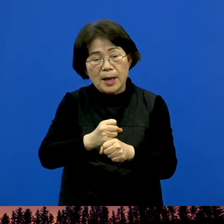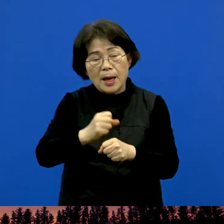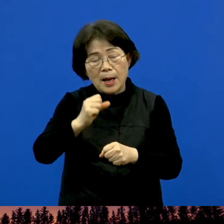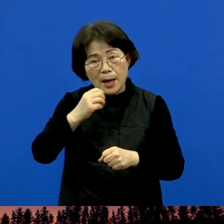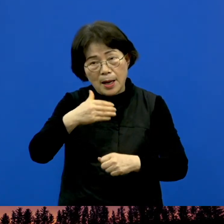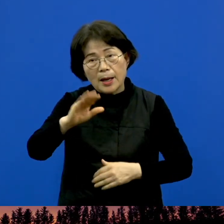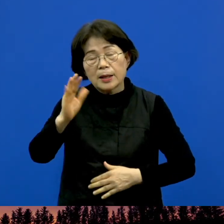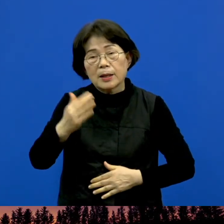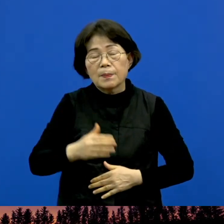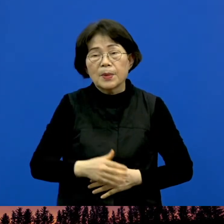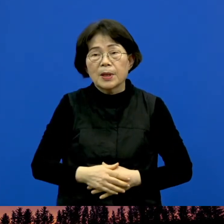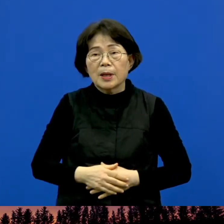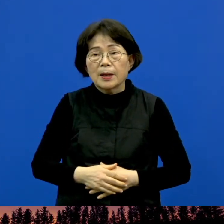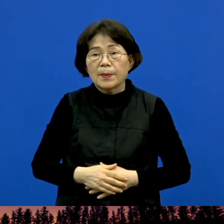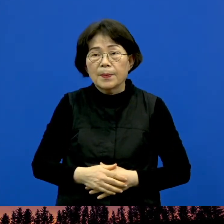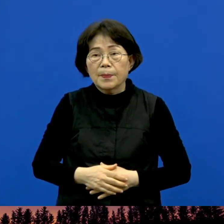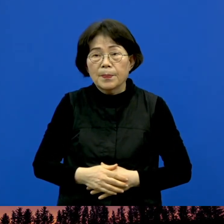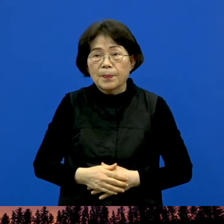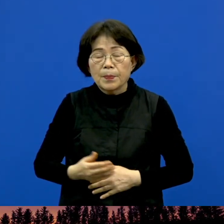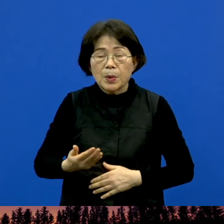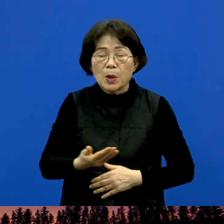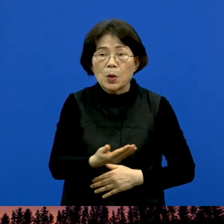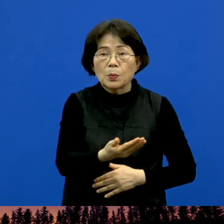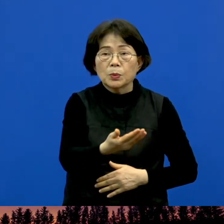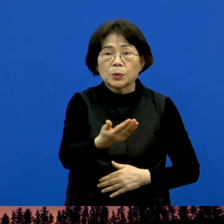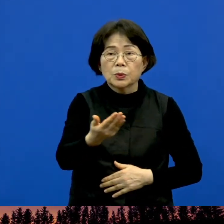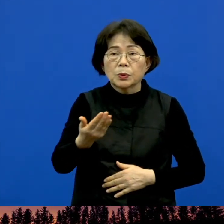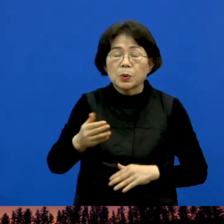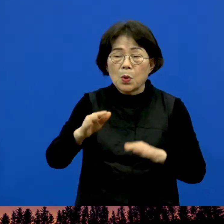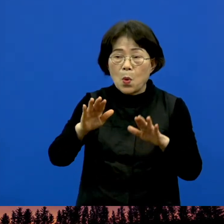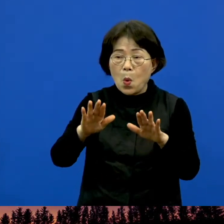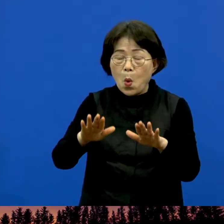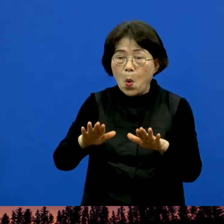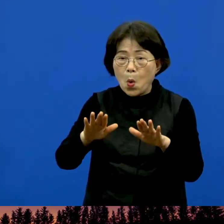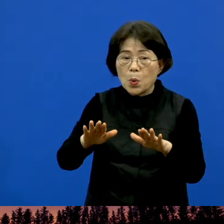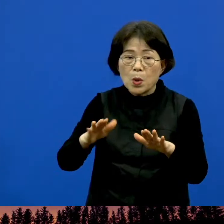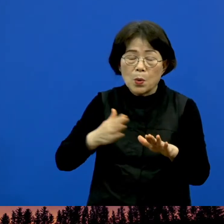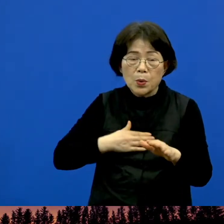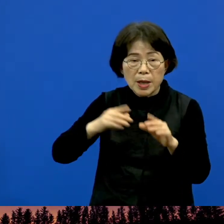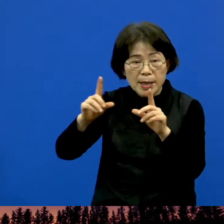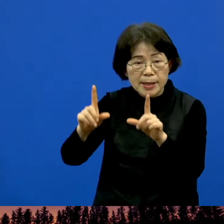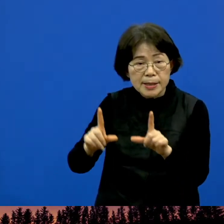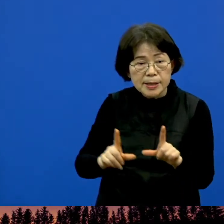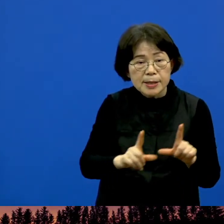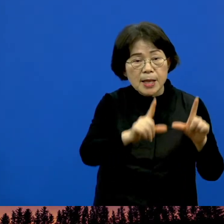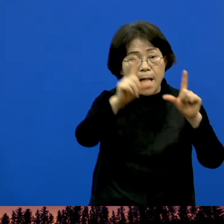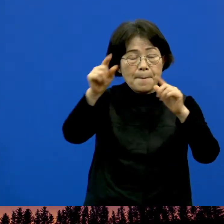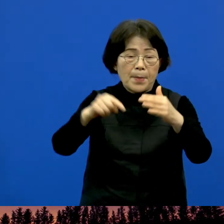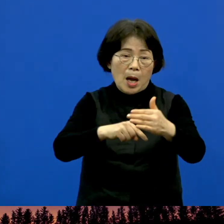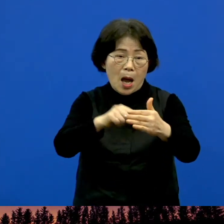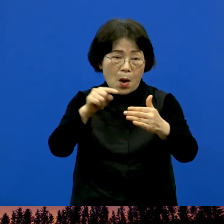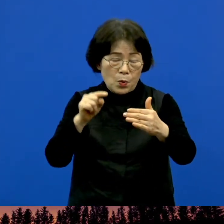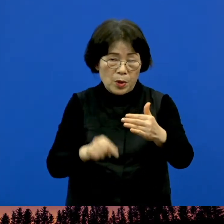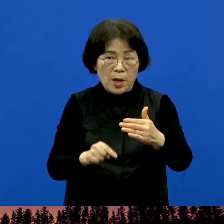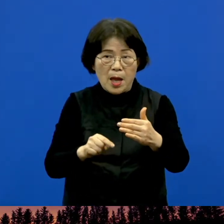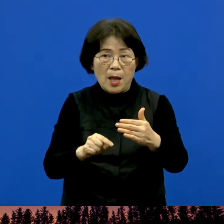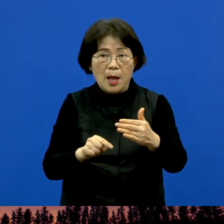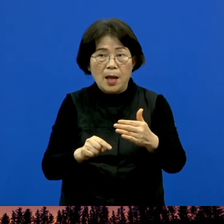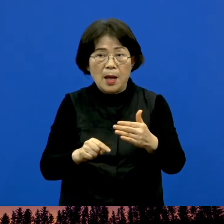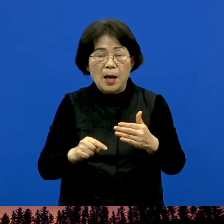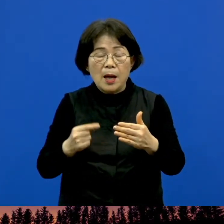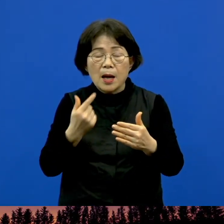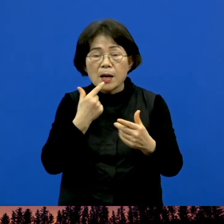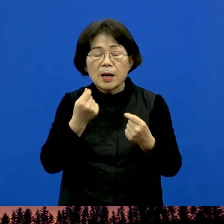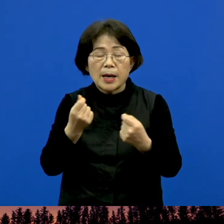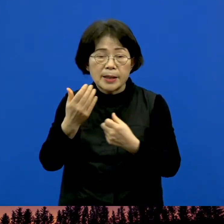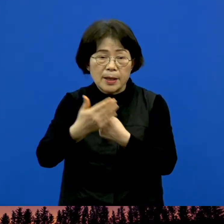것입니다. 사랑하는 성도 여러분, 오늘 우리의 삶의 모든 영역에도 그런 은혜가 있게